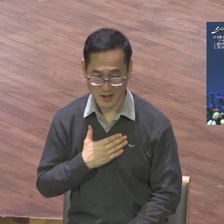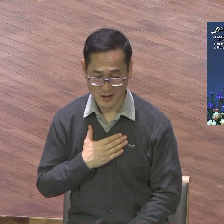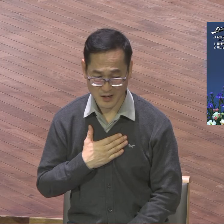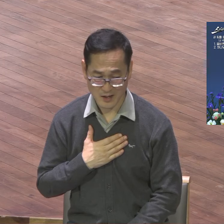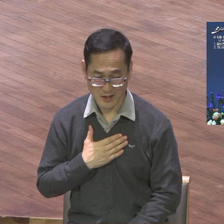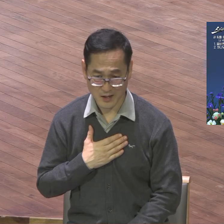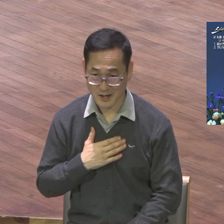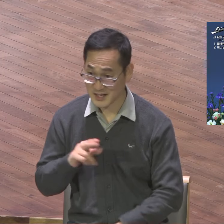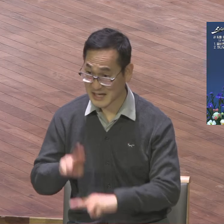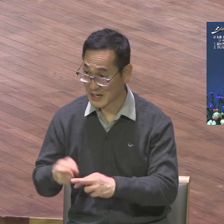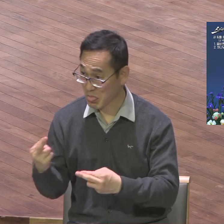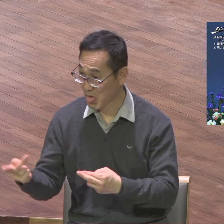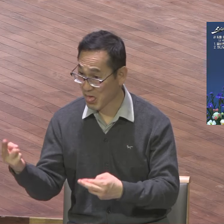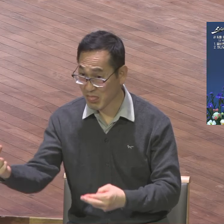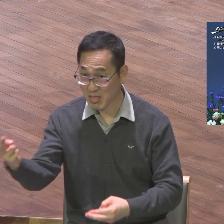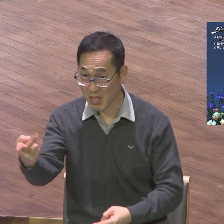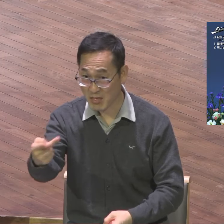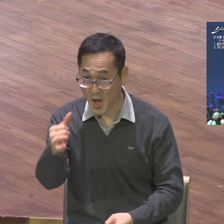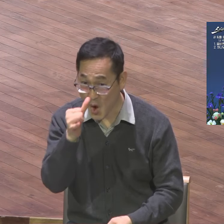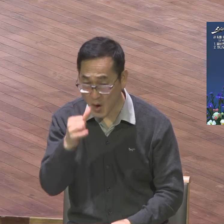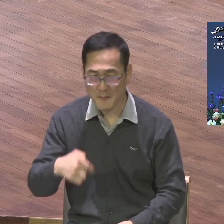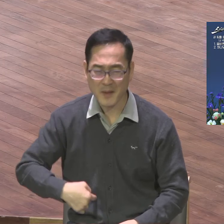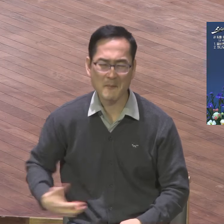보면 막 속이 막 찢어져요.